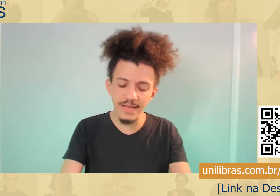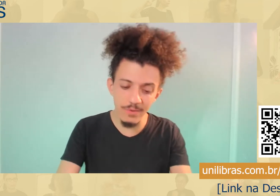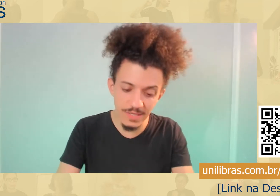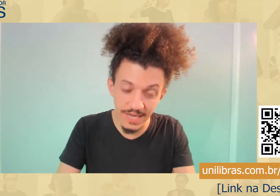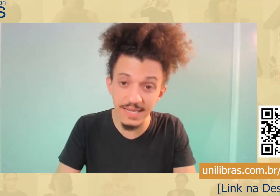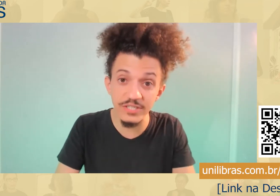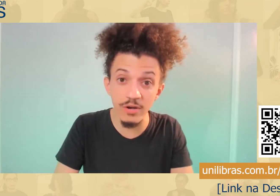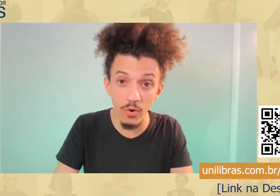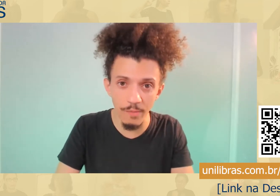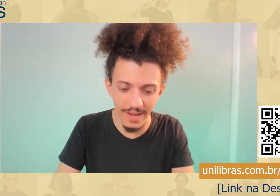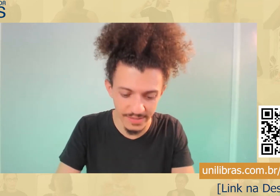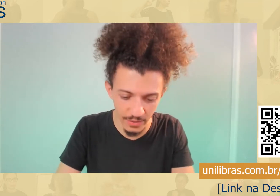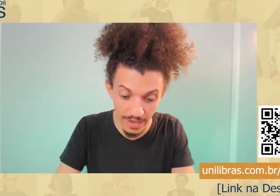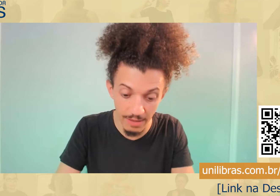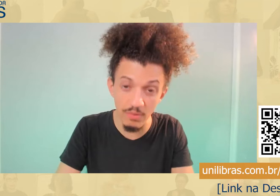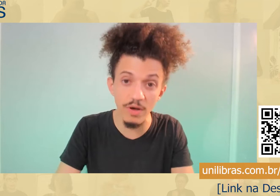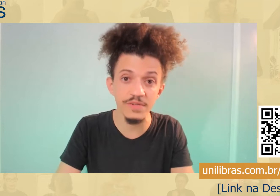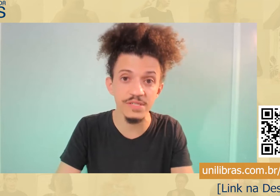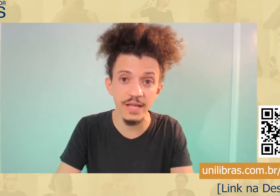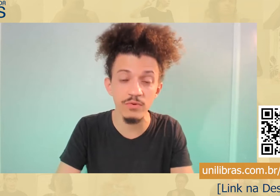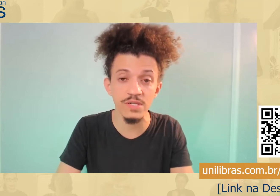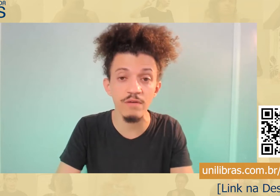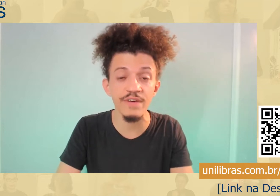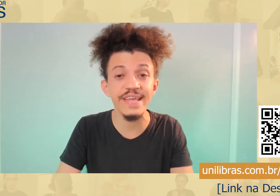E a escrita da língua de sinais, ela chegou no Brasil em